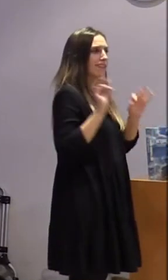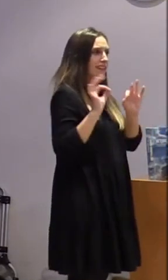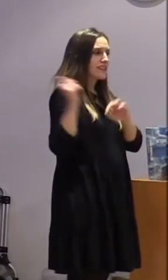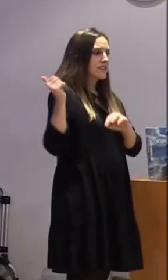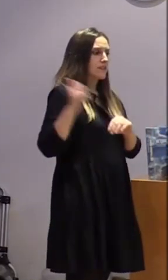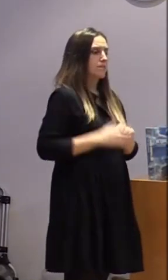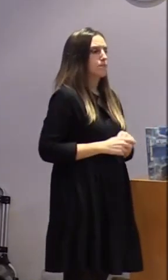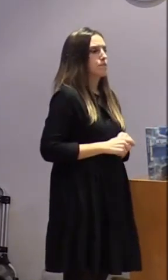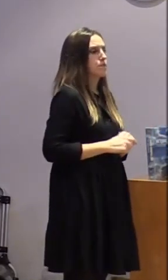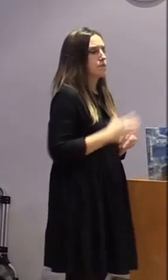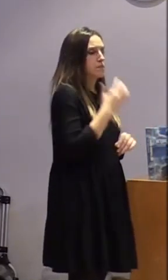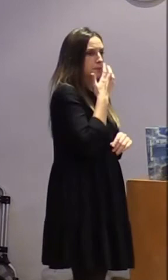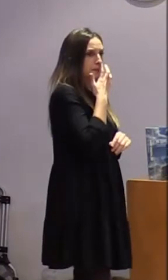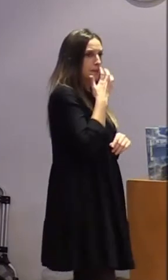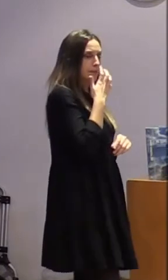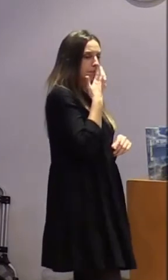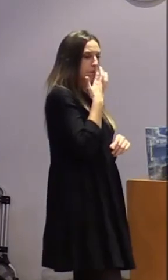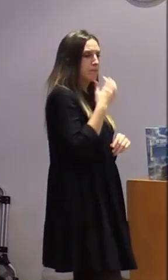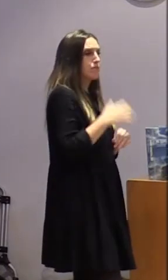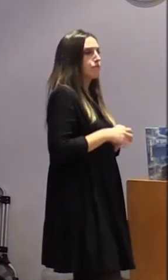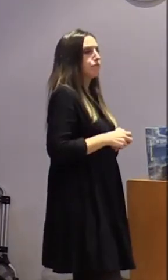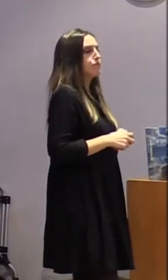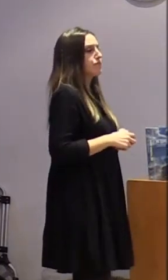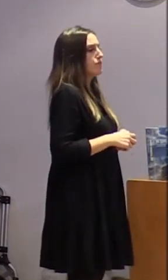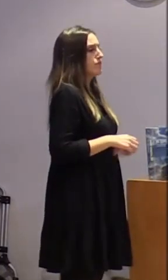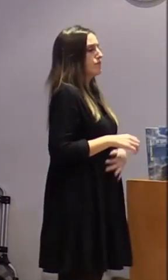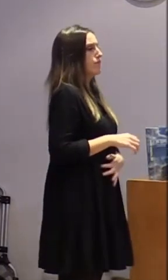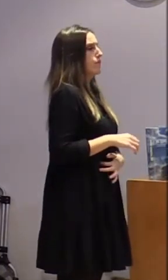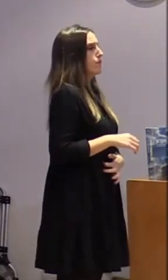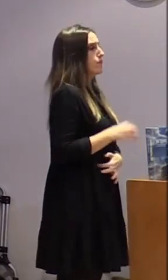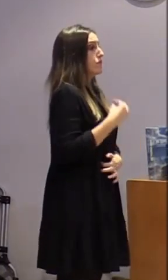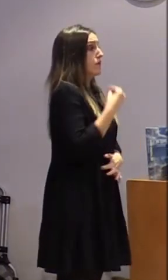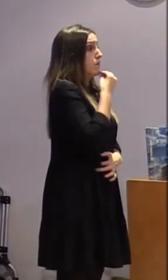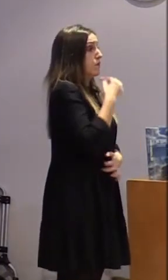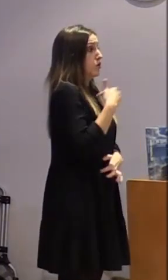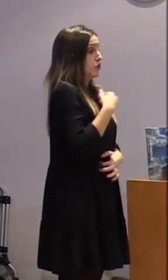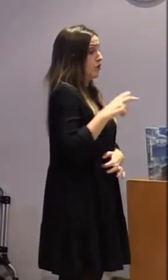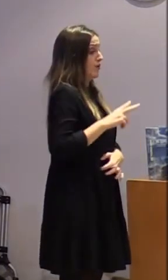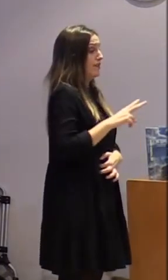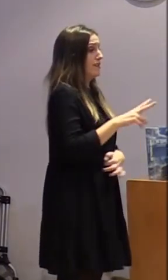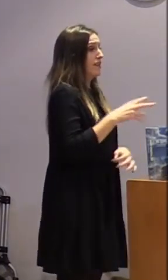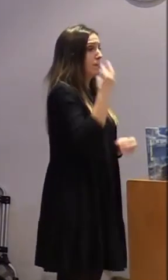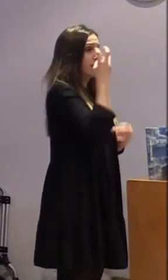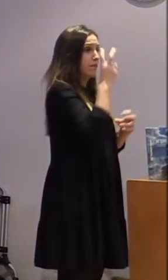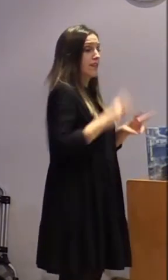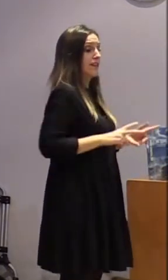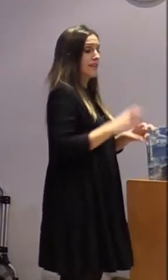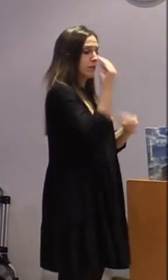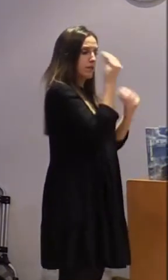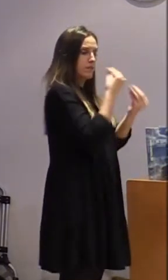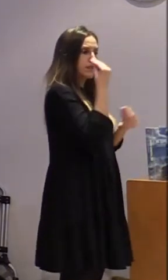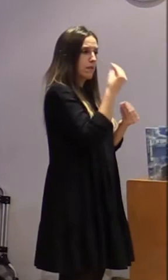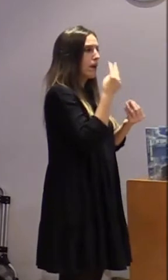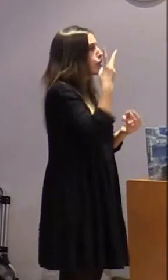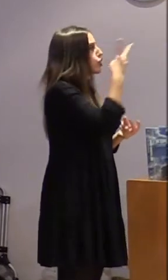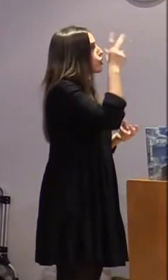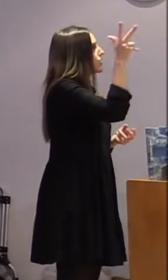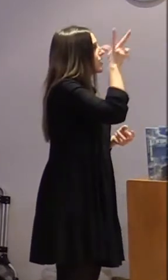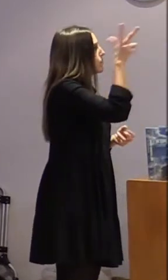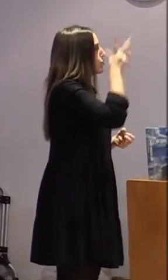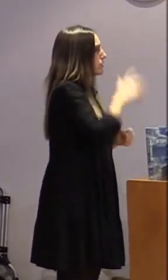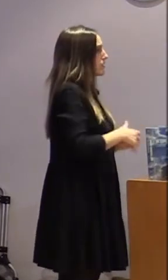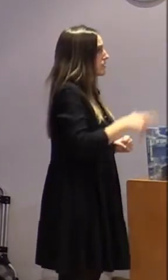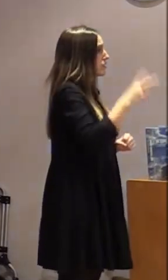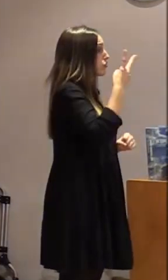esos cuadros. Bueno, pues yo inicialmente he pensado de hace tiempo en dos hipótesis, las